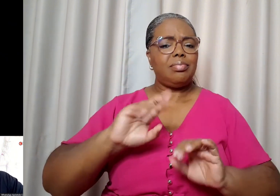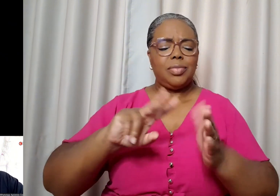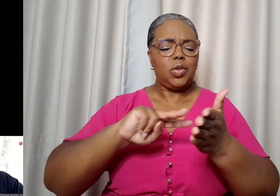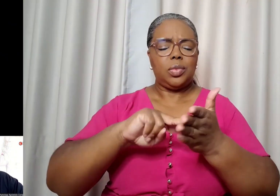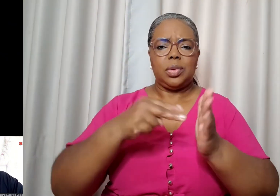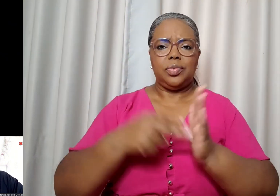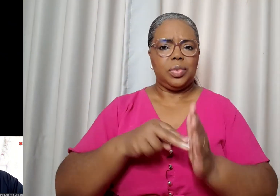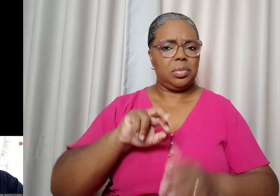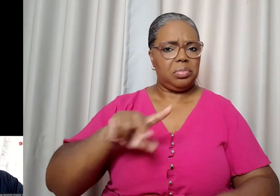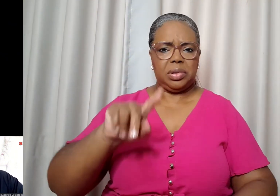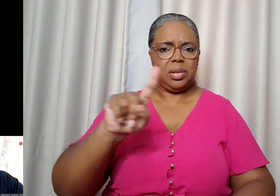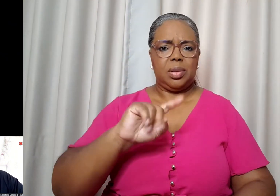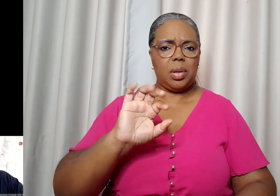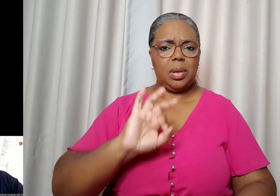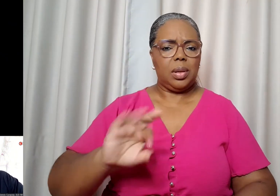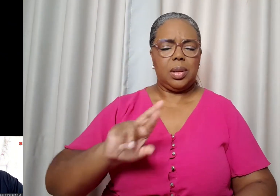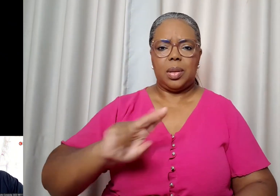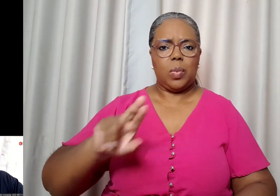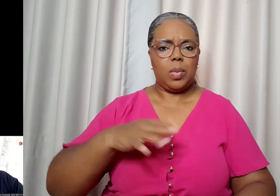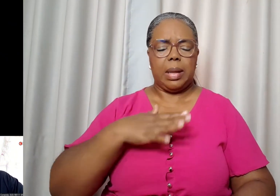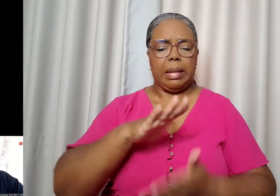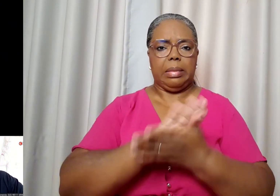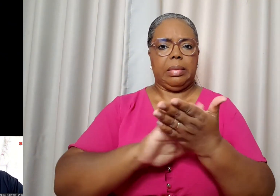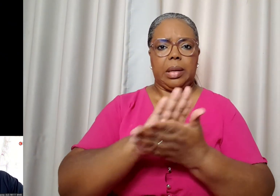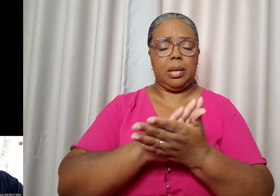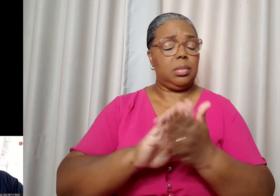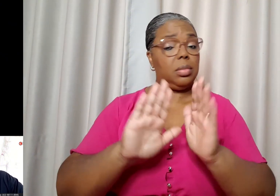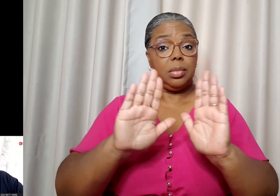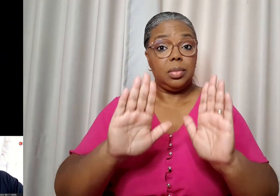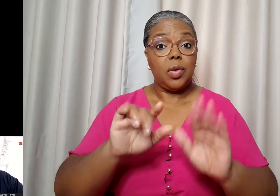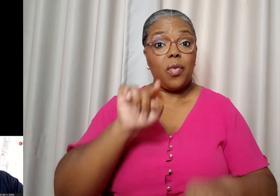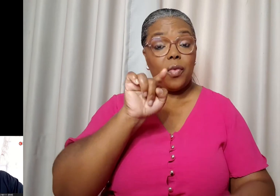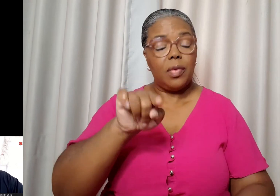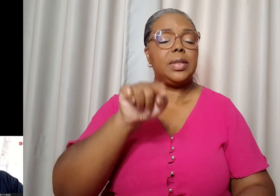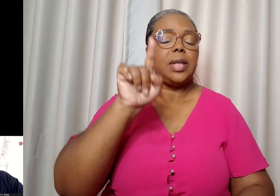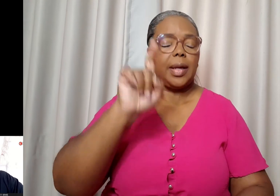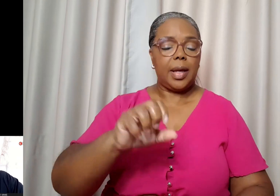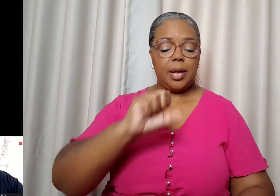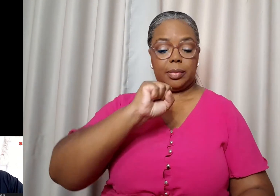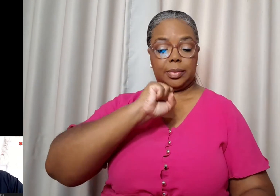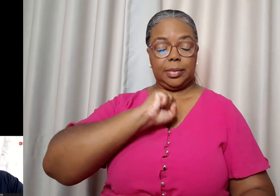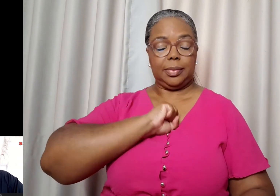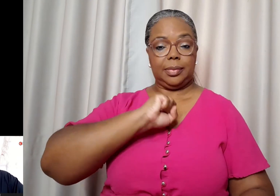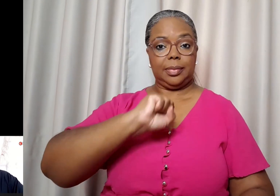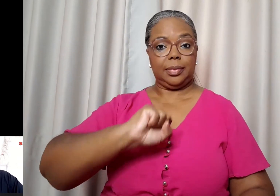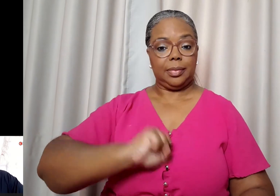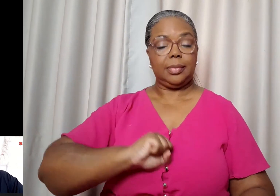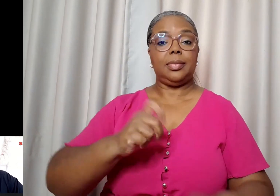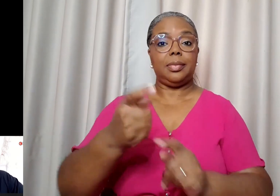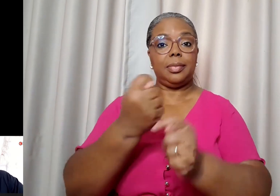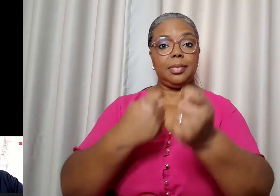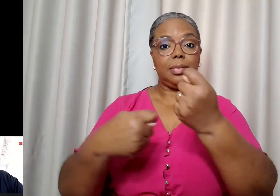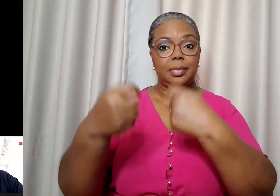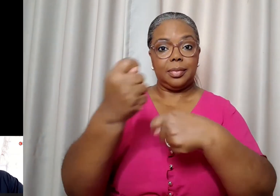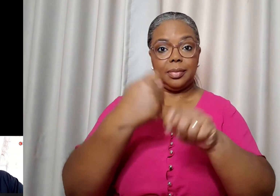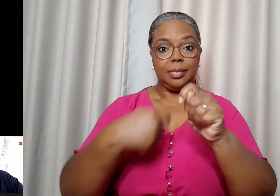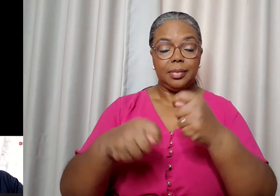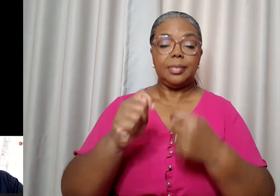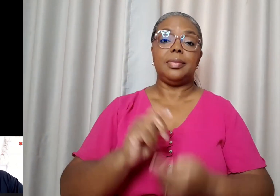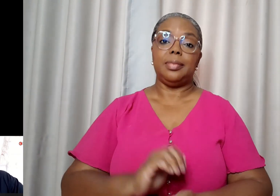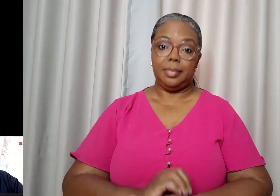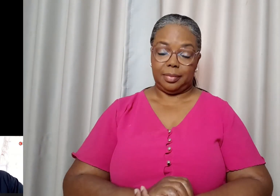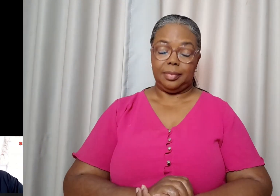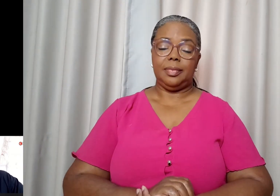nada. Não. Você é um sacerdote de mercado. Aí, você lembra que eu te